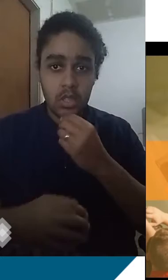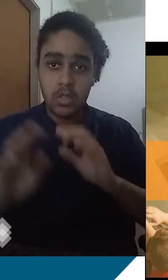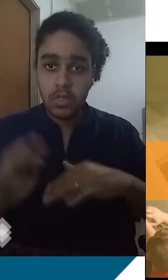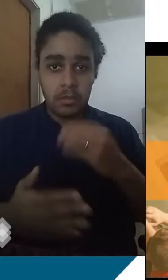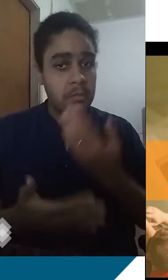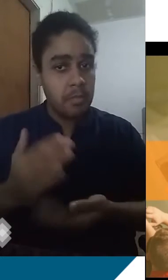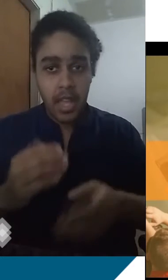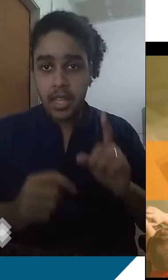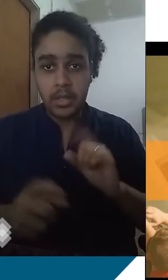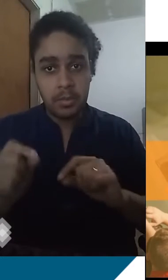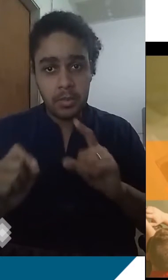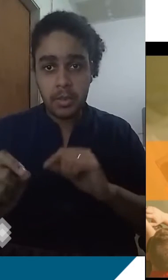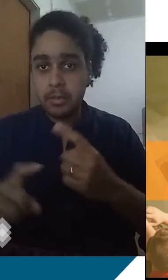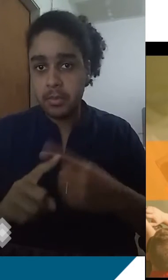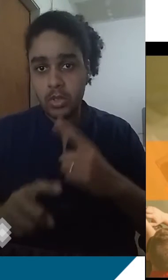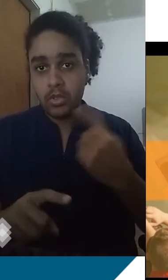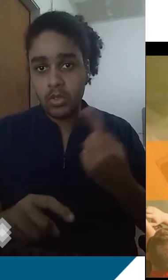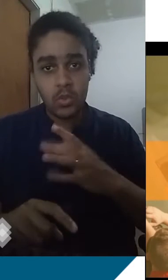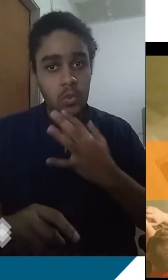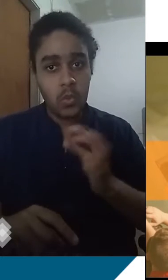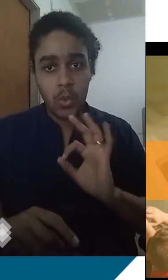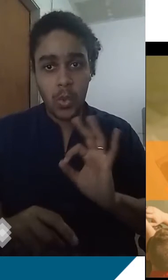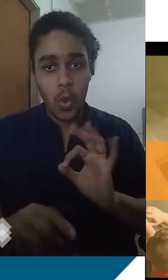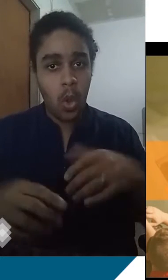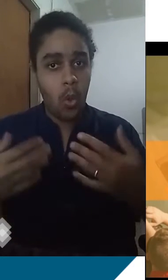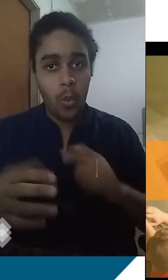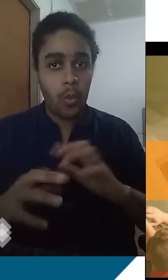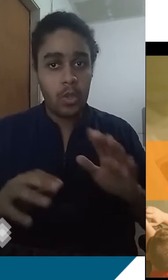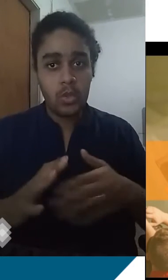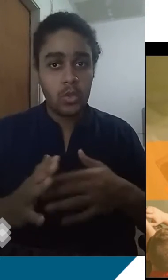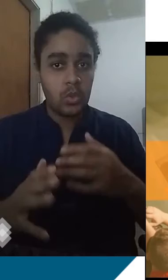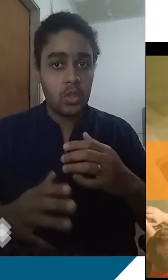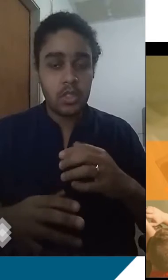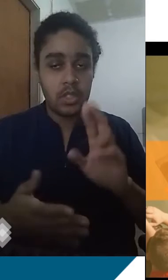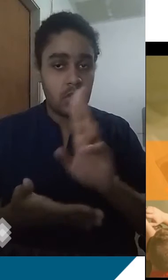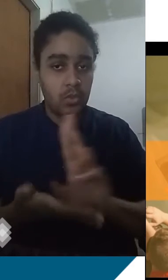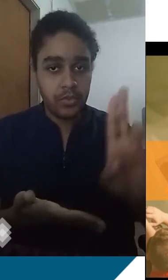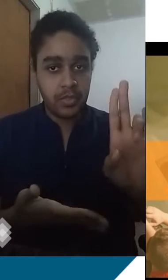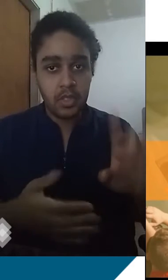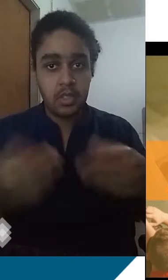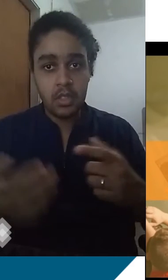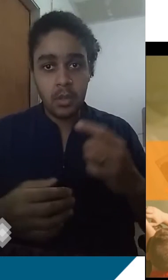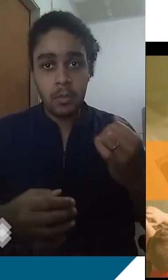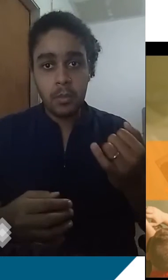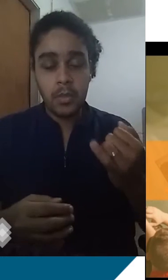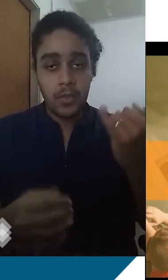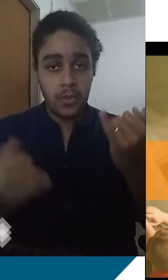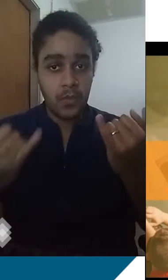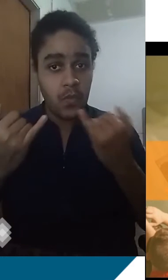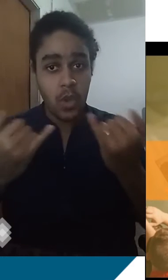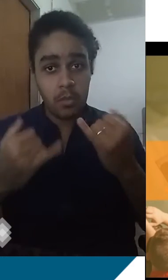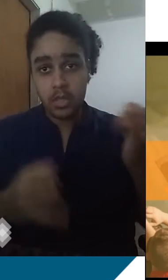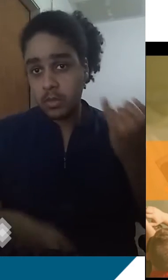né? A gente acaba perdendo uma porção de opção porque a gente não conhece quais são todas as variedades de universidades. Então,